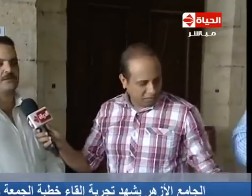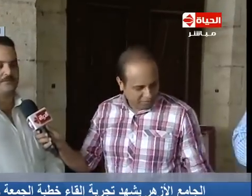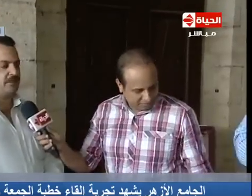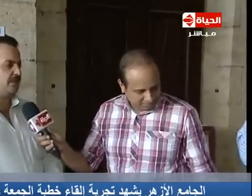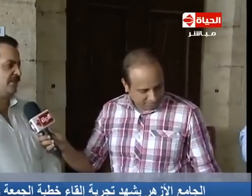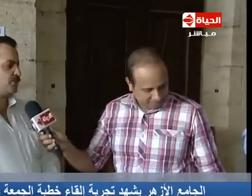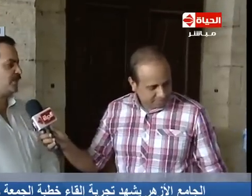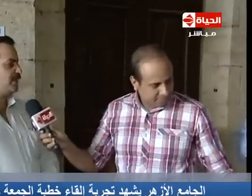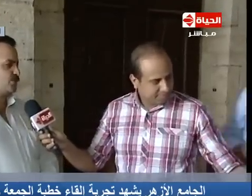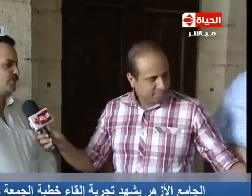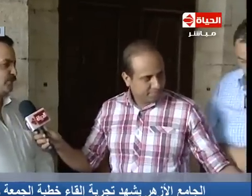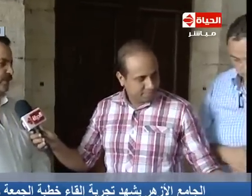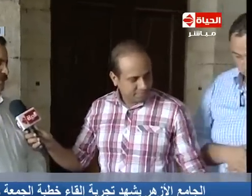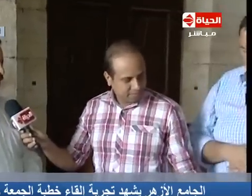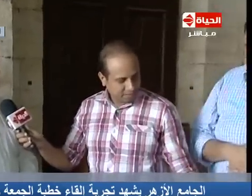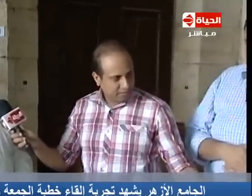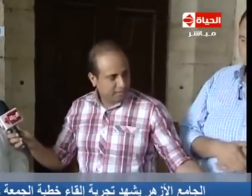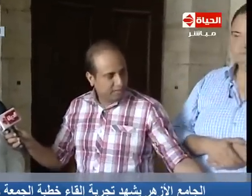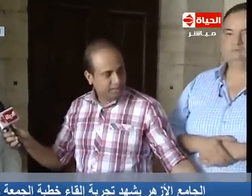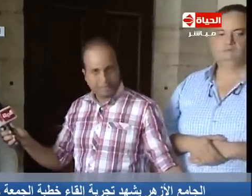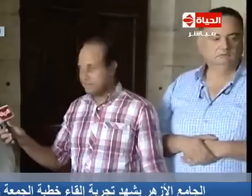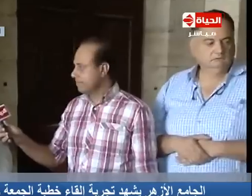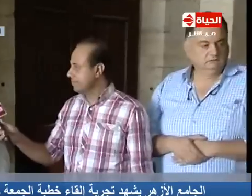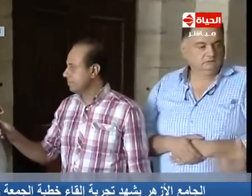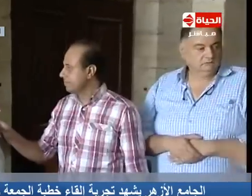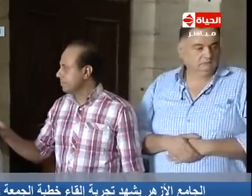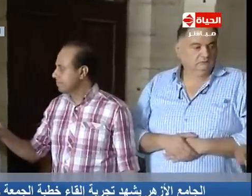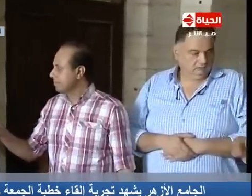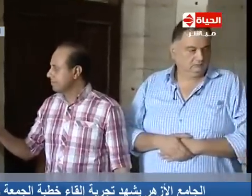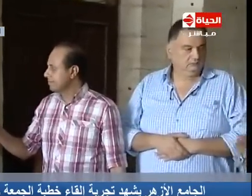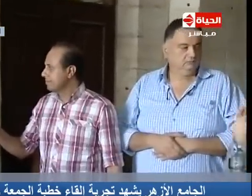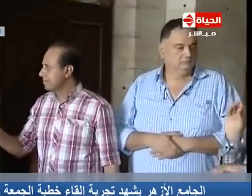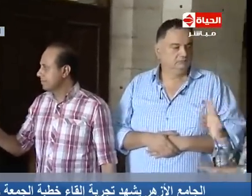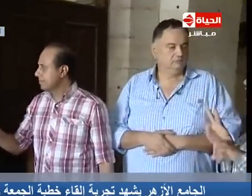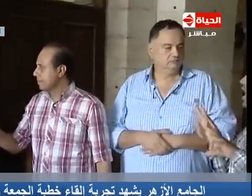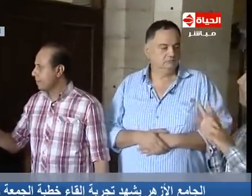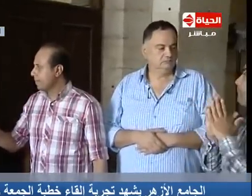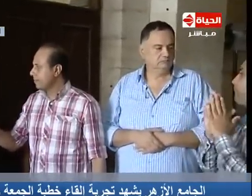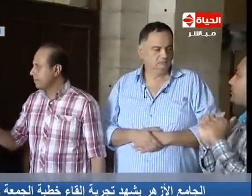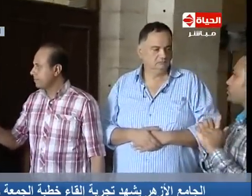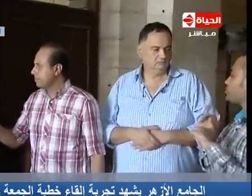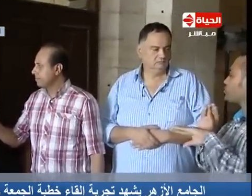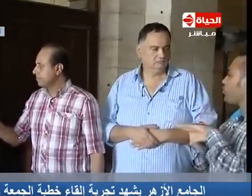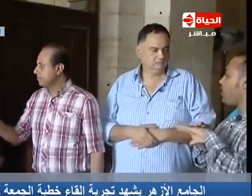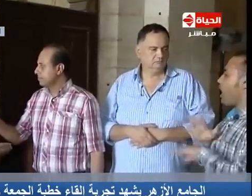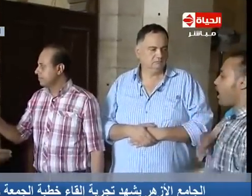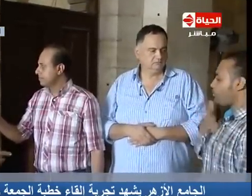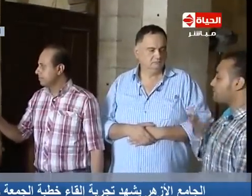بنخاطب شرايح الصم دلوقتي، وانا اتمنى على الاعلام المصري كله انه يعني يحاول نبقى كمان زي ما